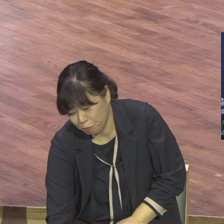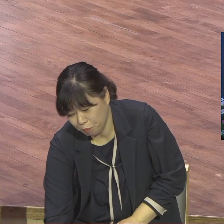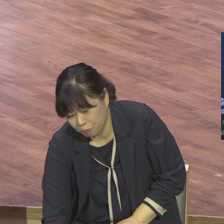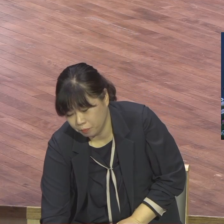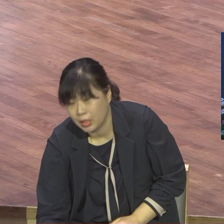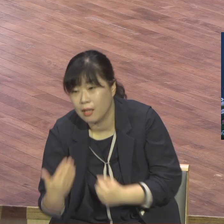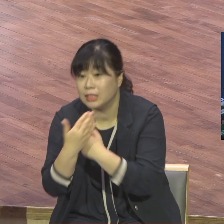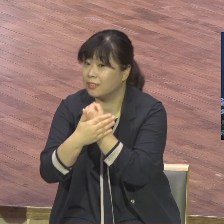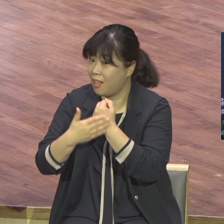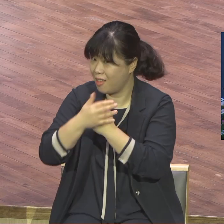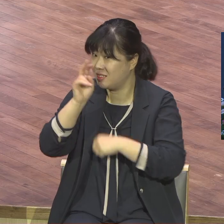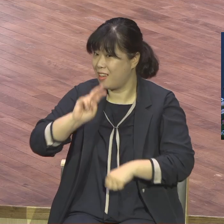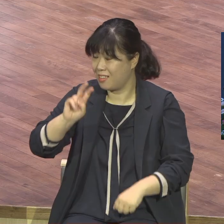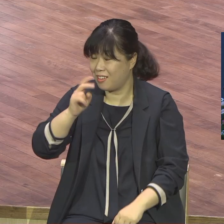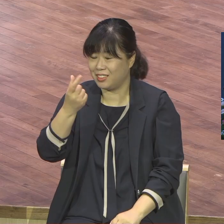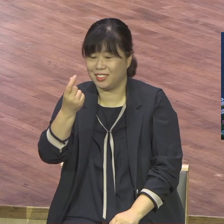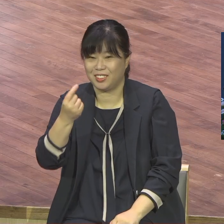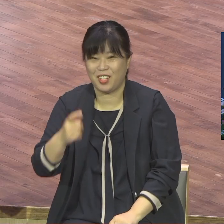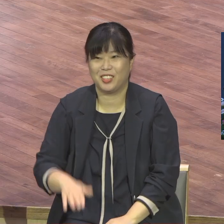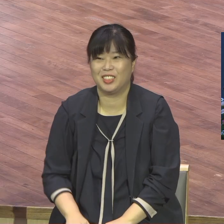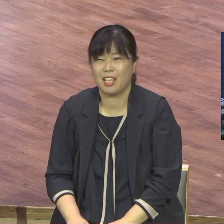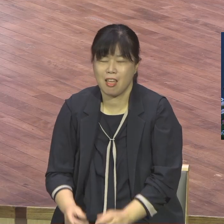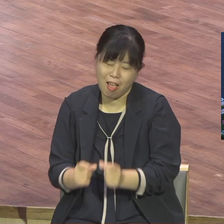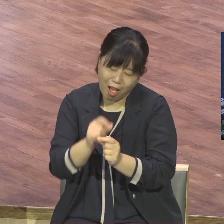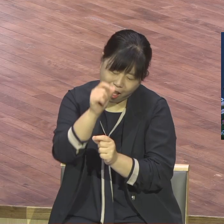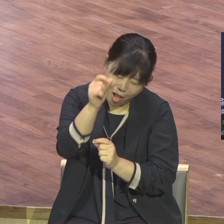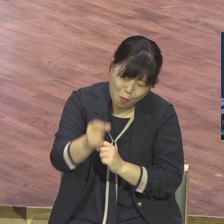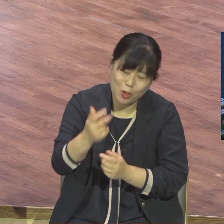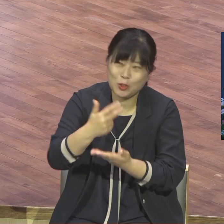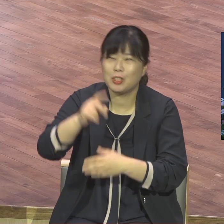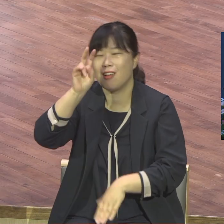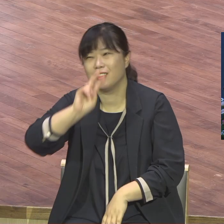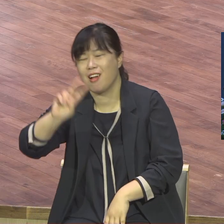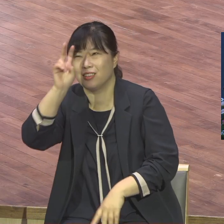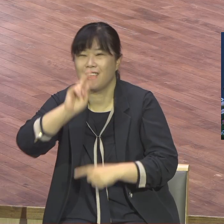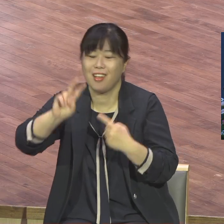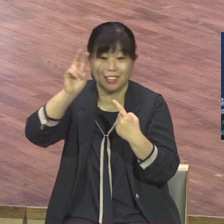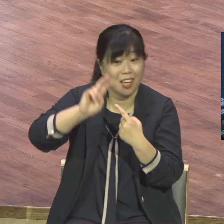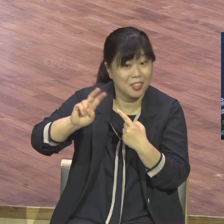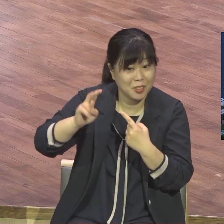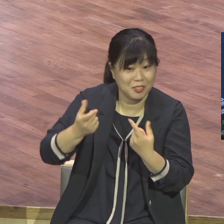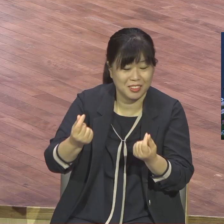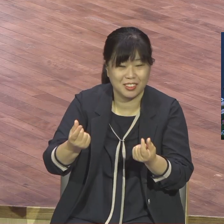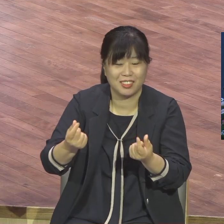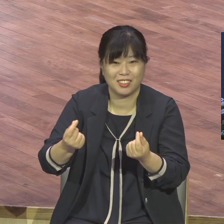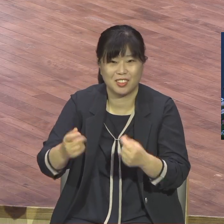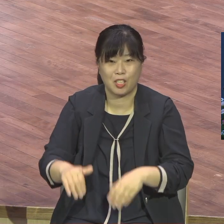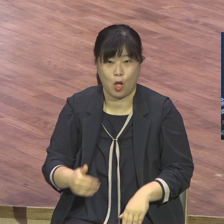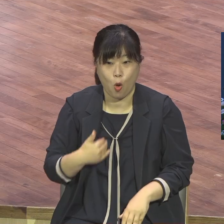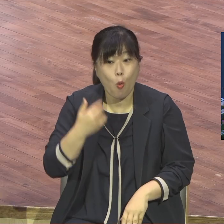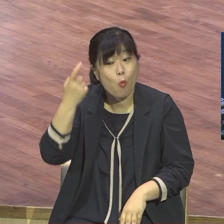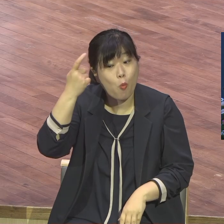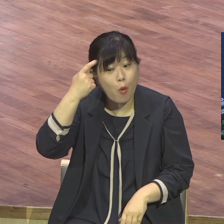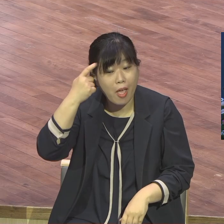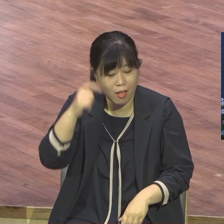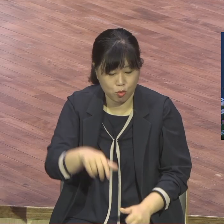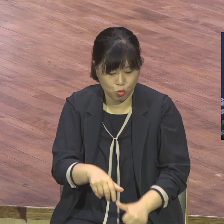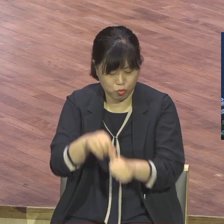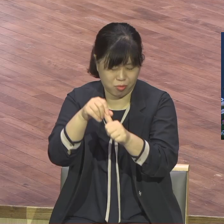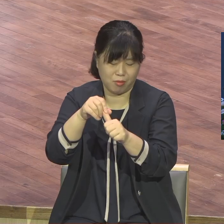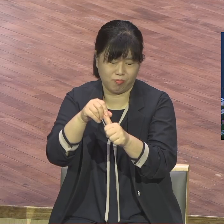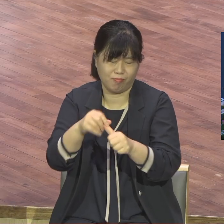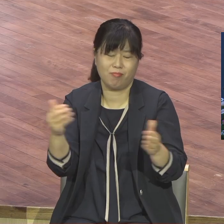찬양이었습니다. 영원히 주를 찬양하게 하옵소서. 우리는 구원받은 하나님의